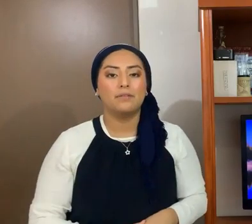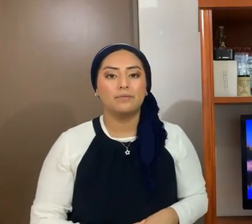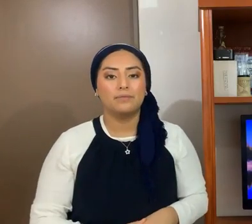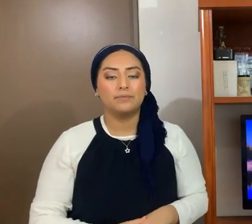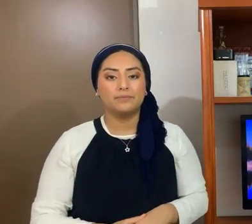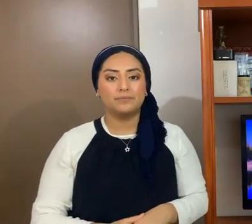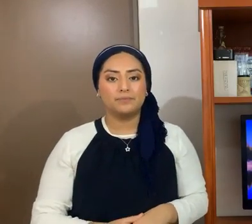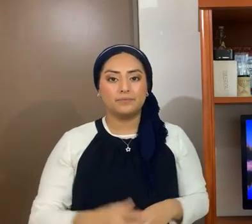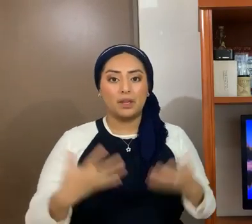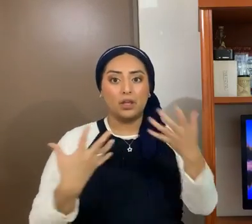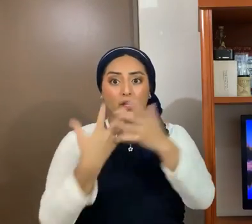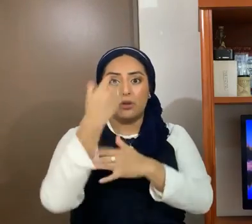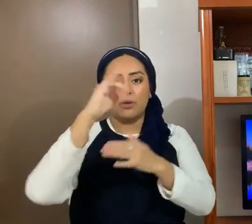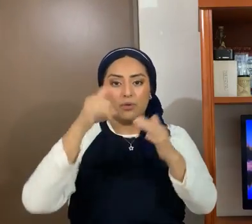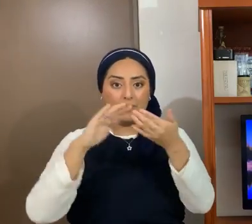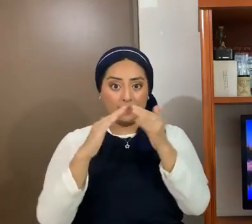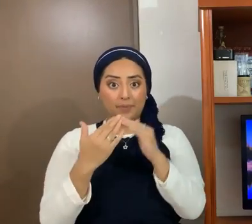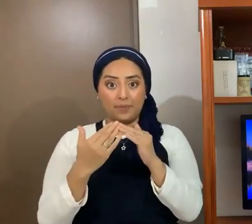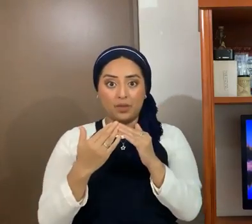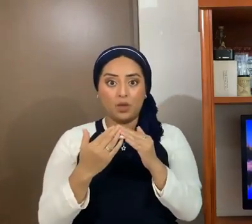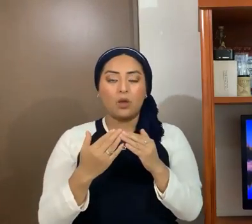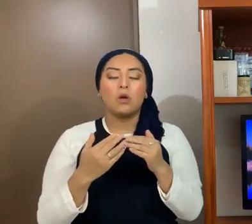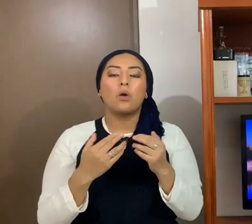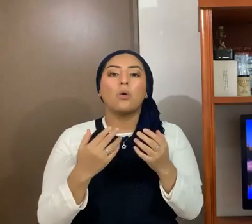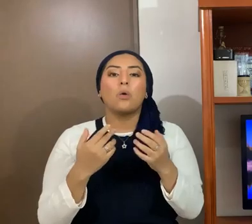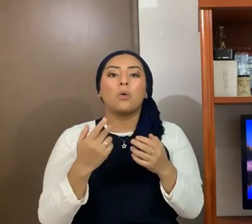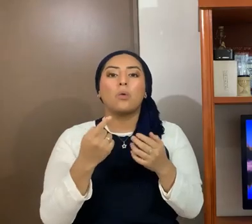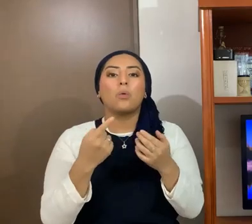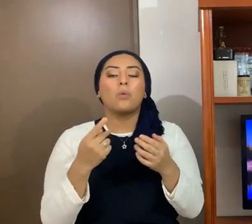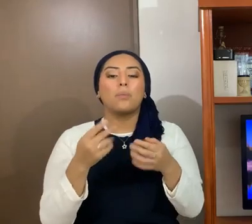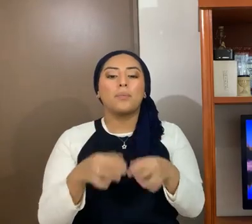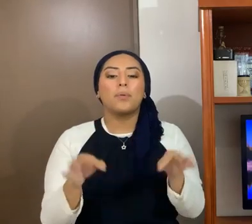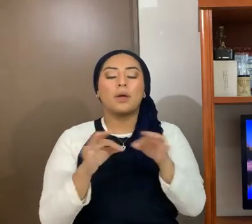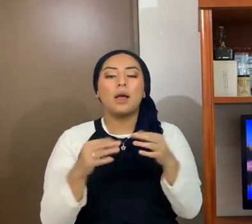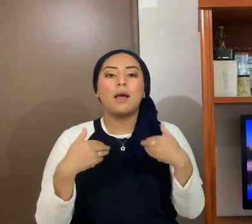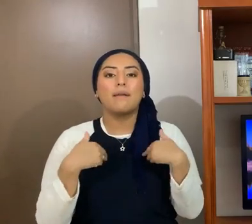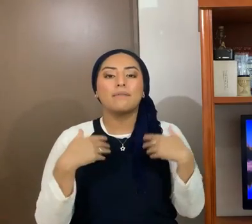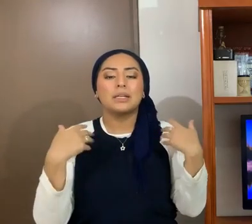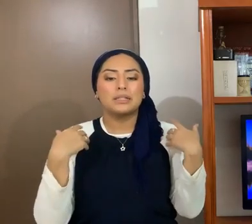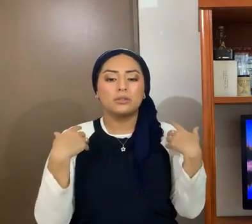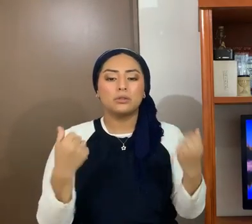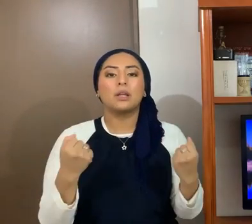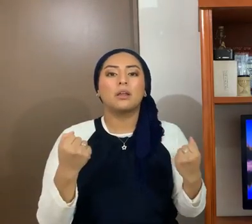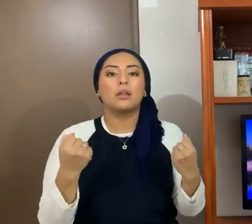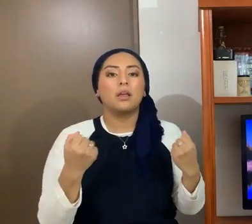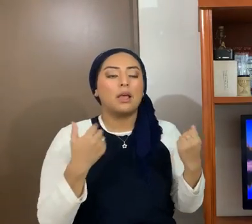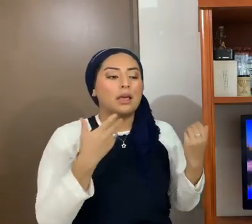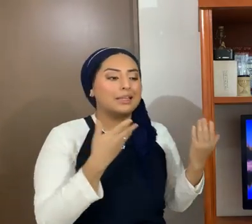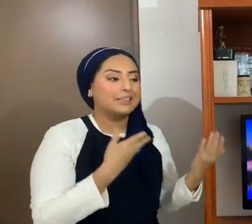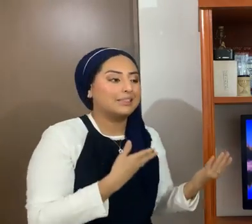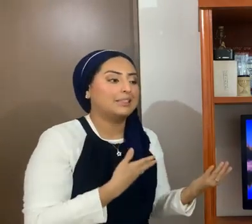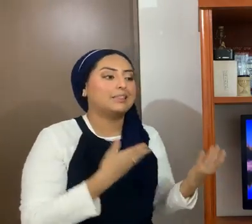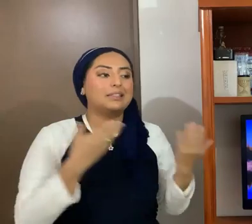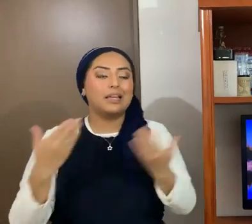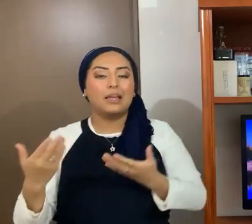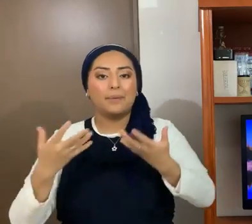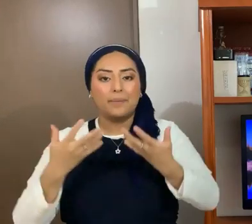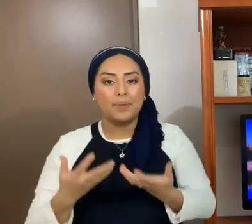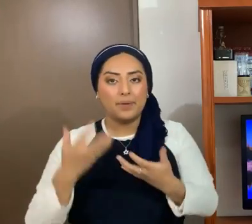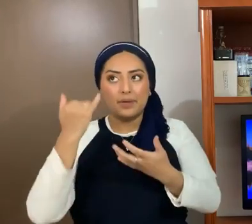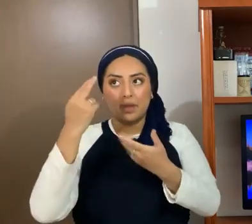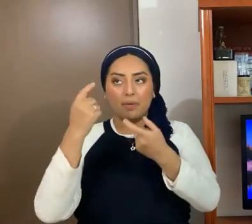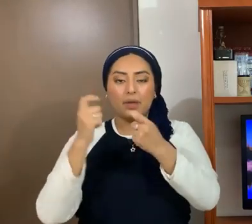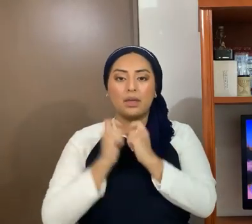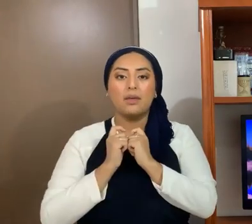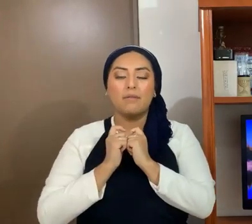es la Nueva Jerusalén, como vimos en Apocalipsis, y que tengamos la fuerza para llevar la carga que Yahweh nos ha